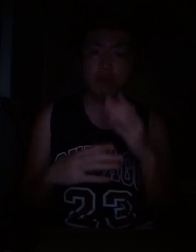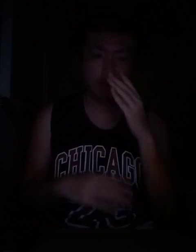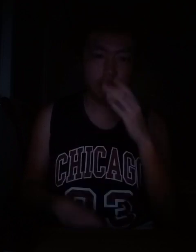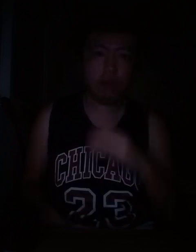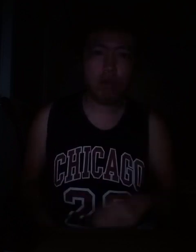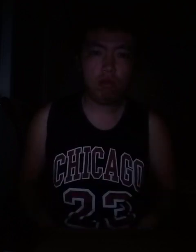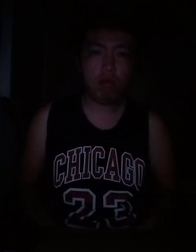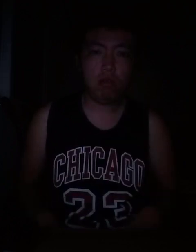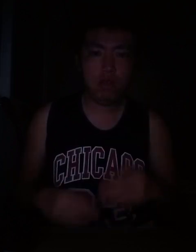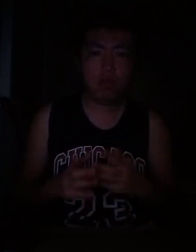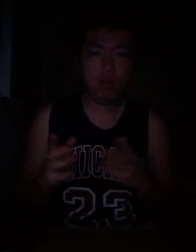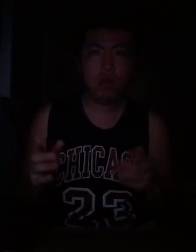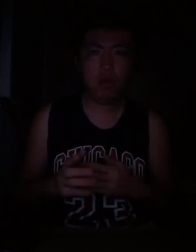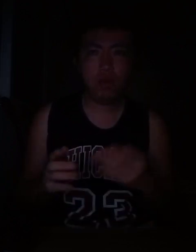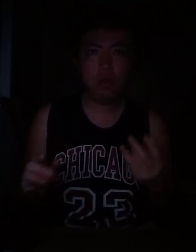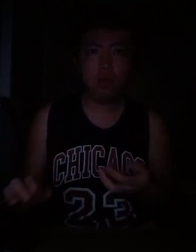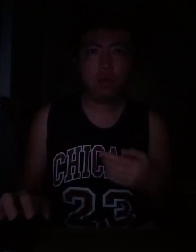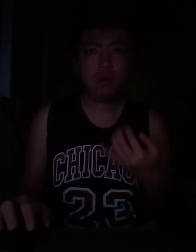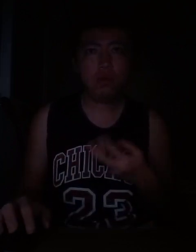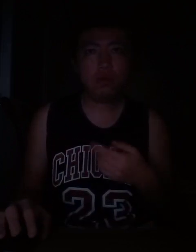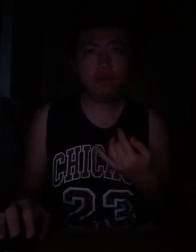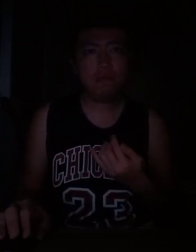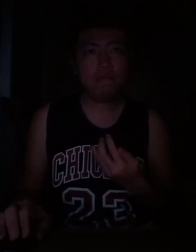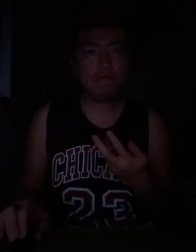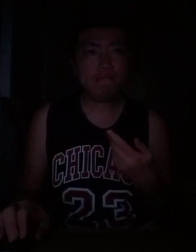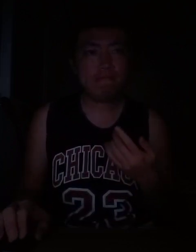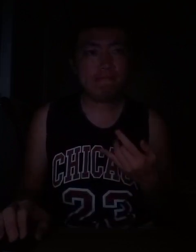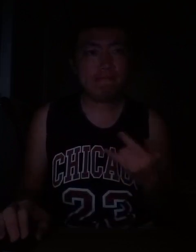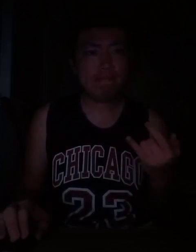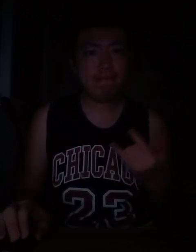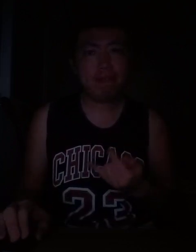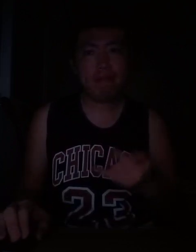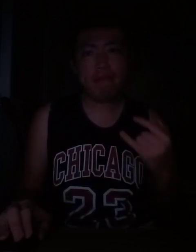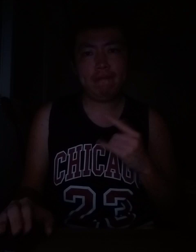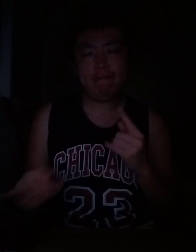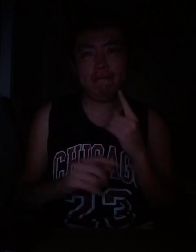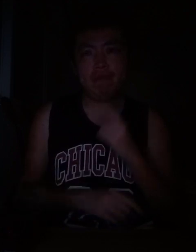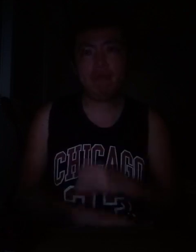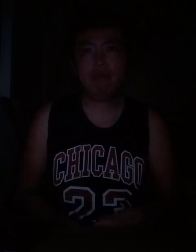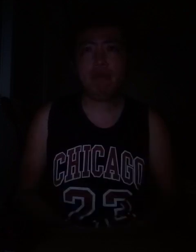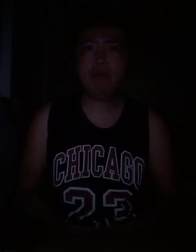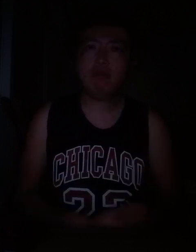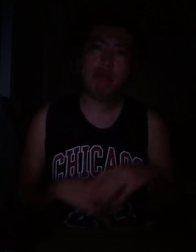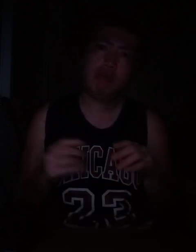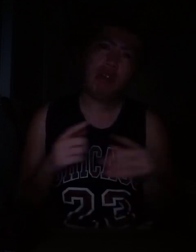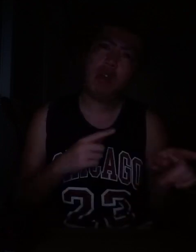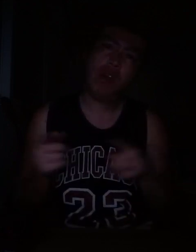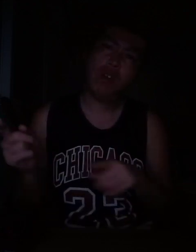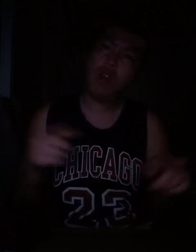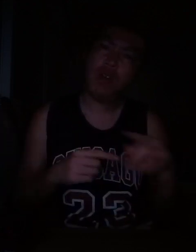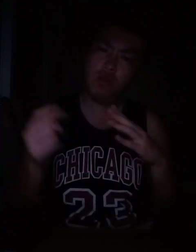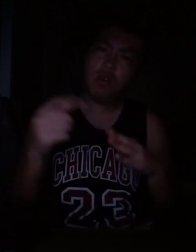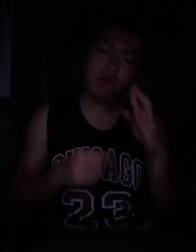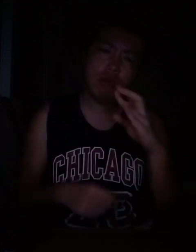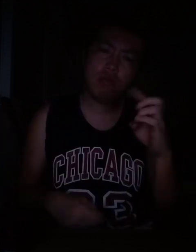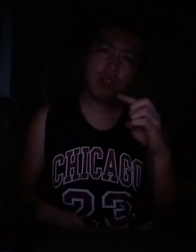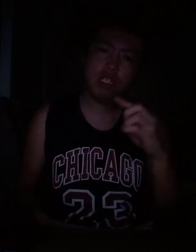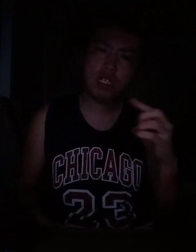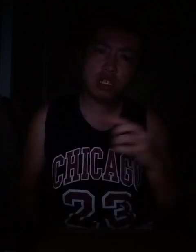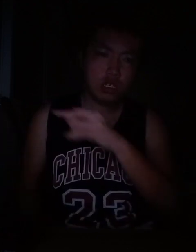이 가운데 오늘 오전까지 67명이 검거됐습니다. 워낙 여기저기 올라오다 보니 이렇게 지도로